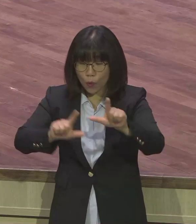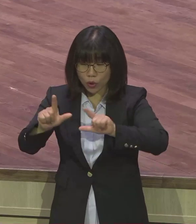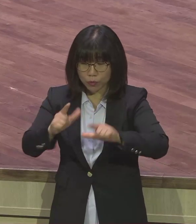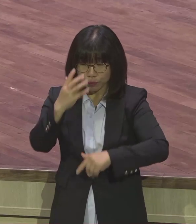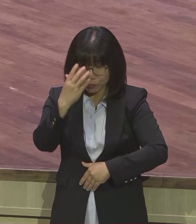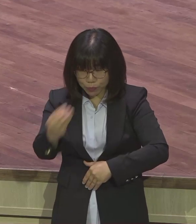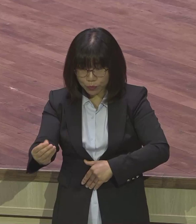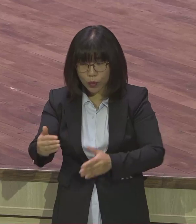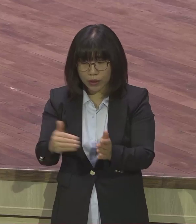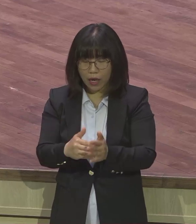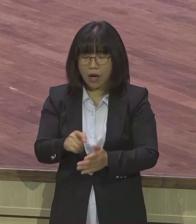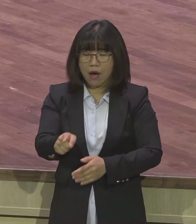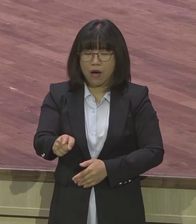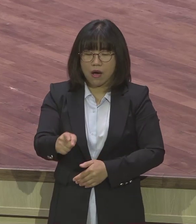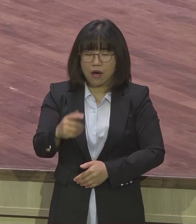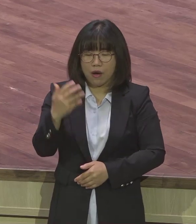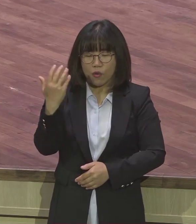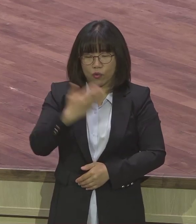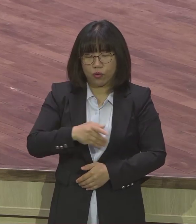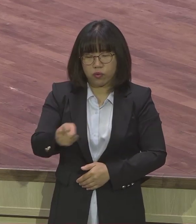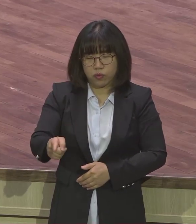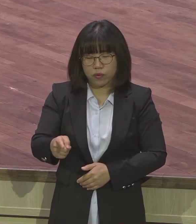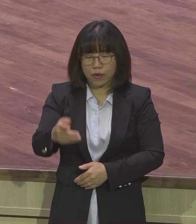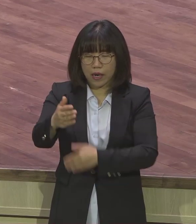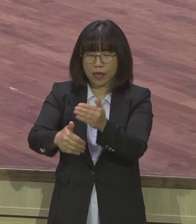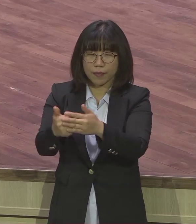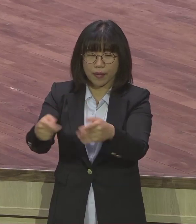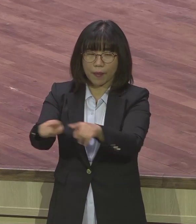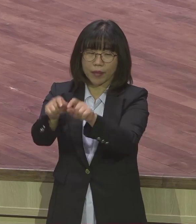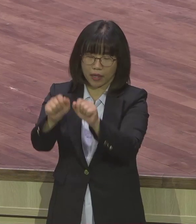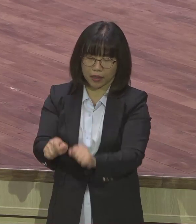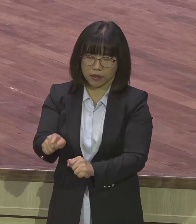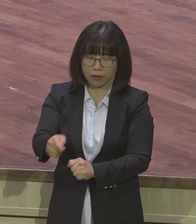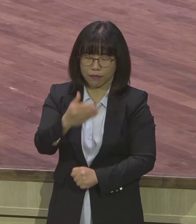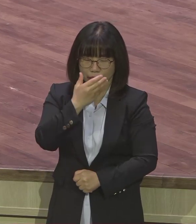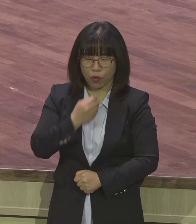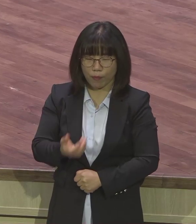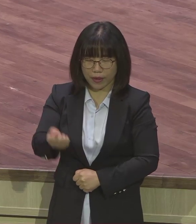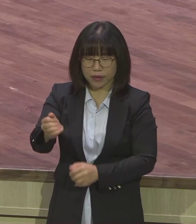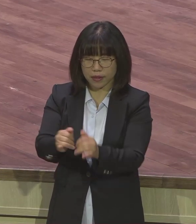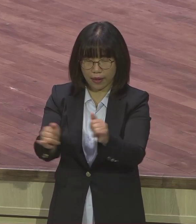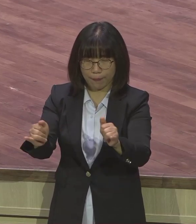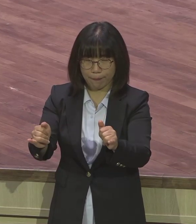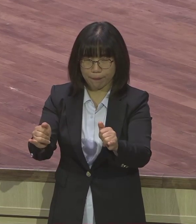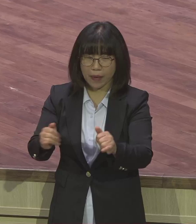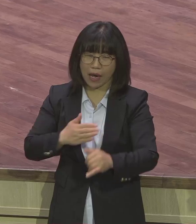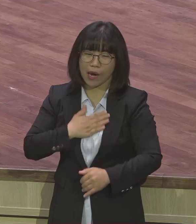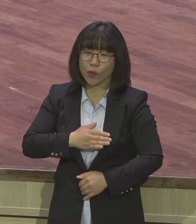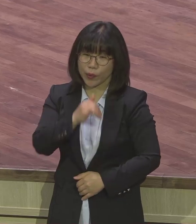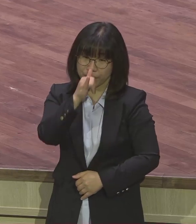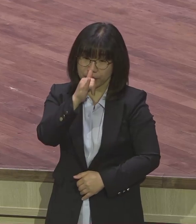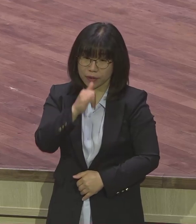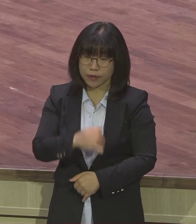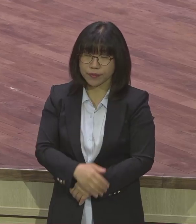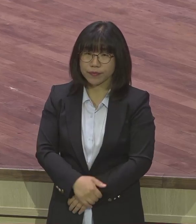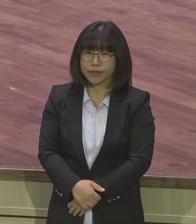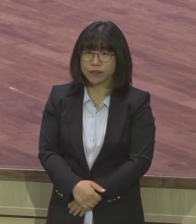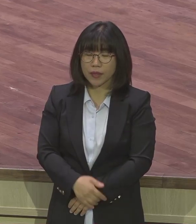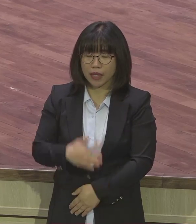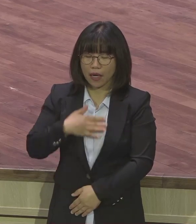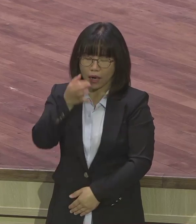때에도 야, 이 사람은 하나님을 믿는 하나님이 축복하는 사람이구나.